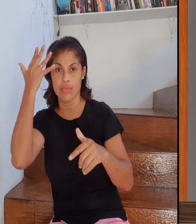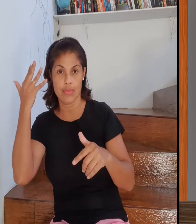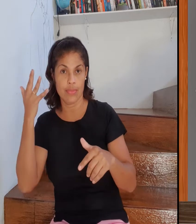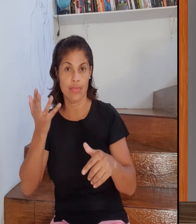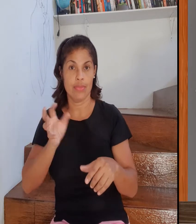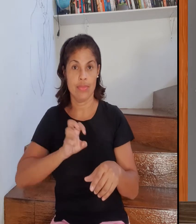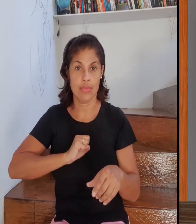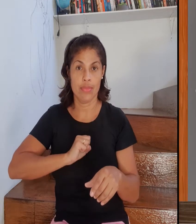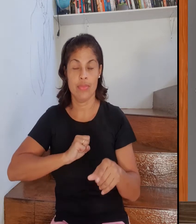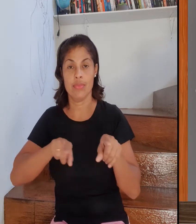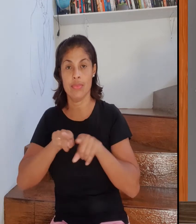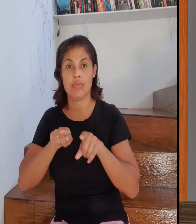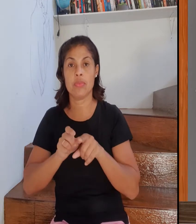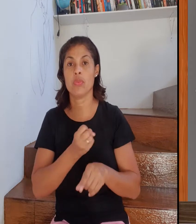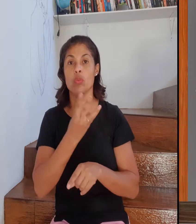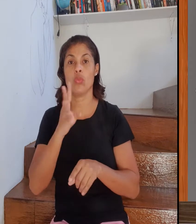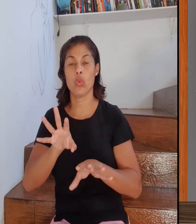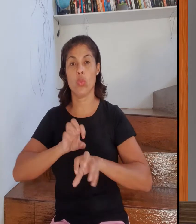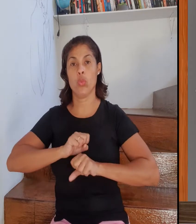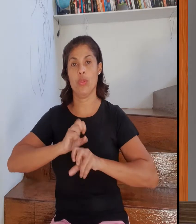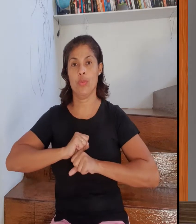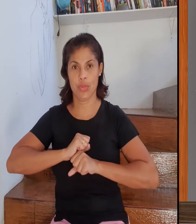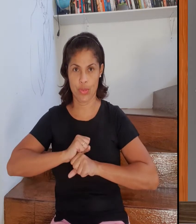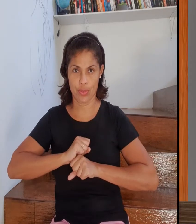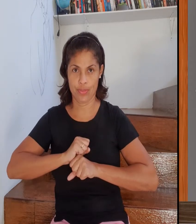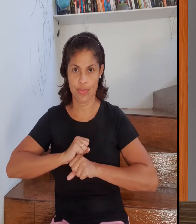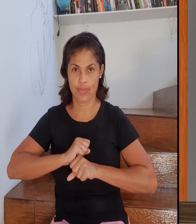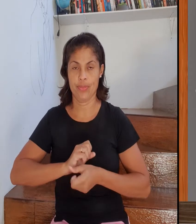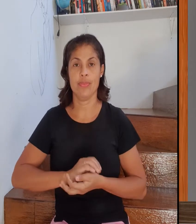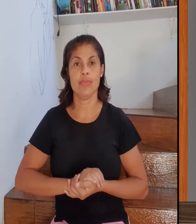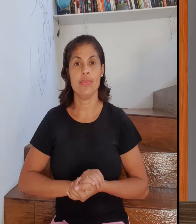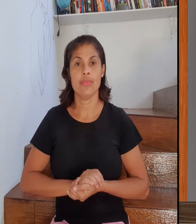de absorção e na quantidade absorvida.